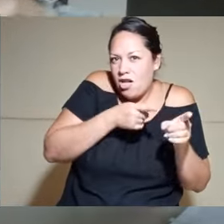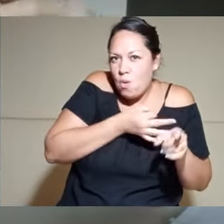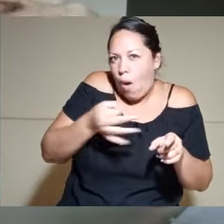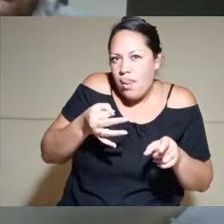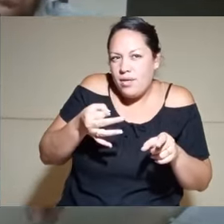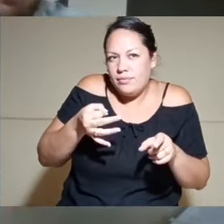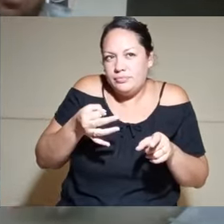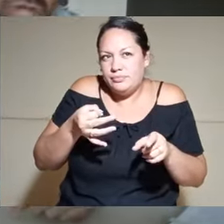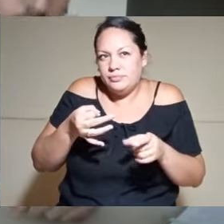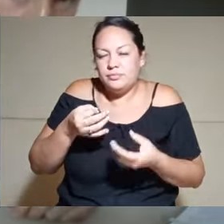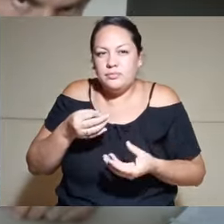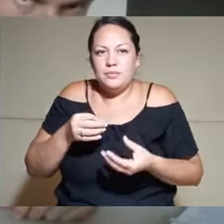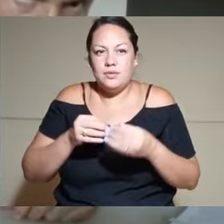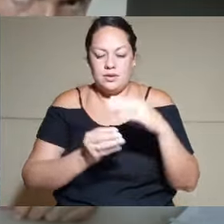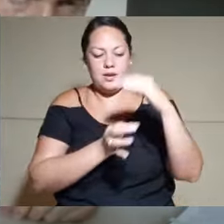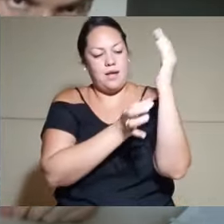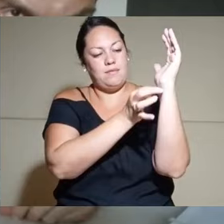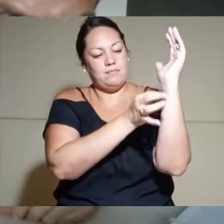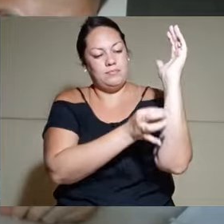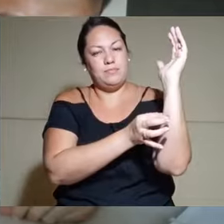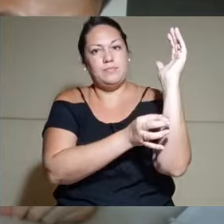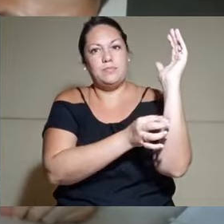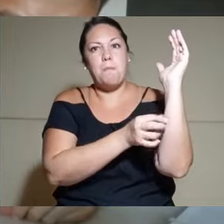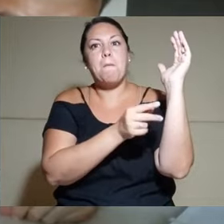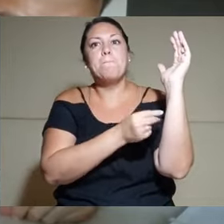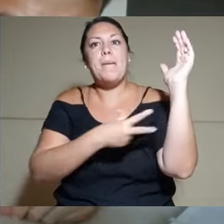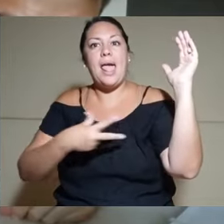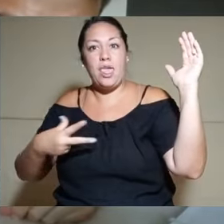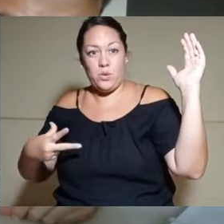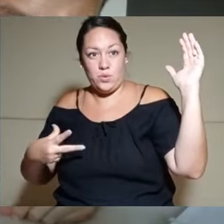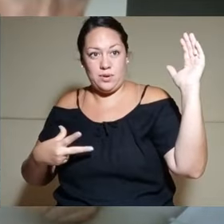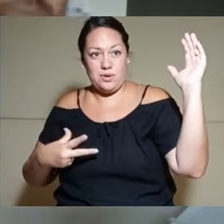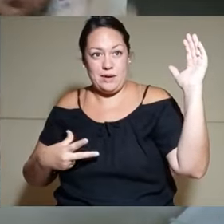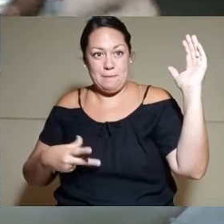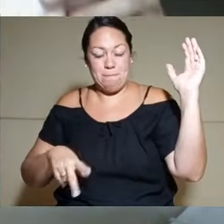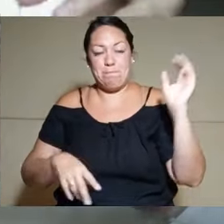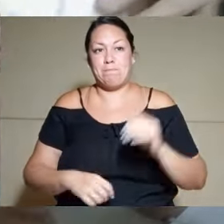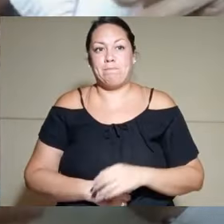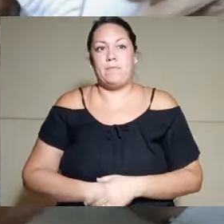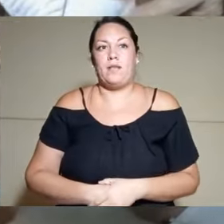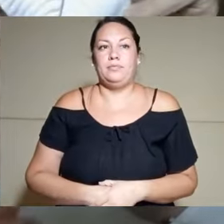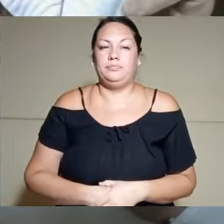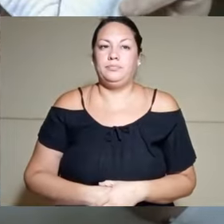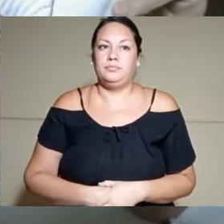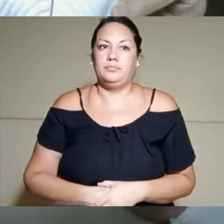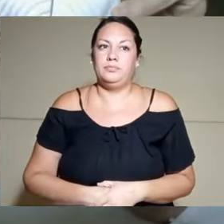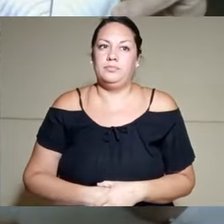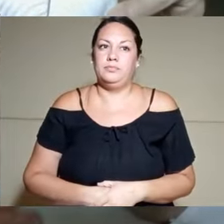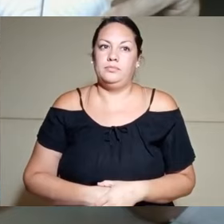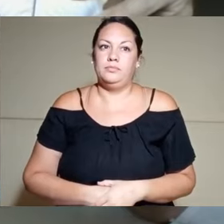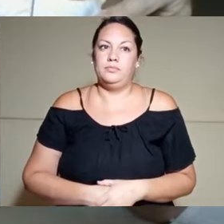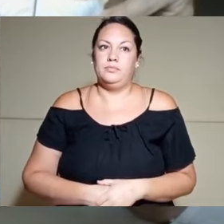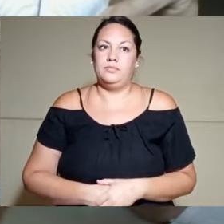Así lo tenemos nosotros, o sea, así lo tengo yo en mi cerebro de verdad, así está. Entonces viene la médula,